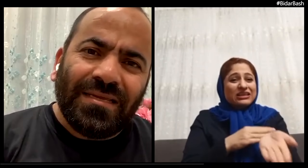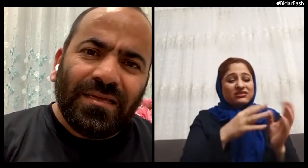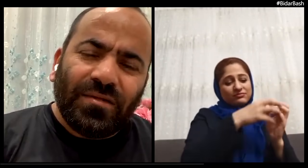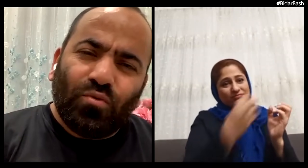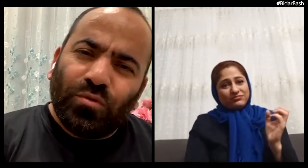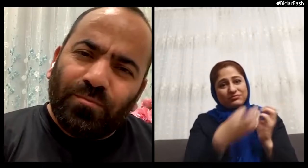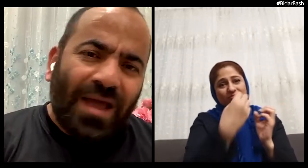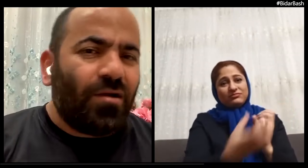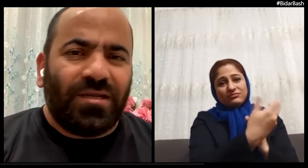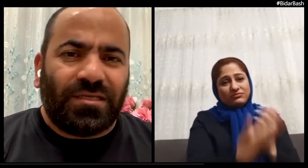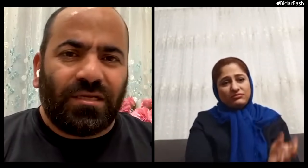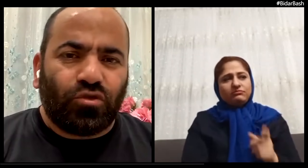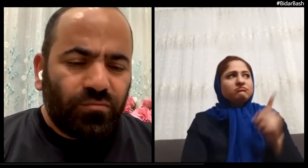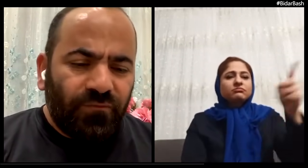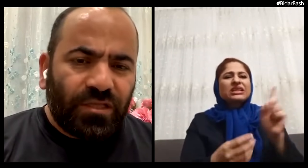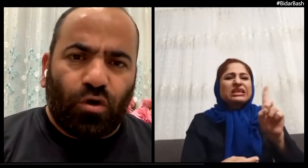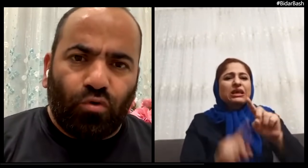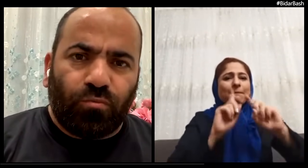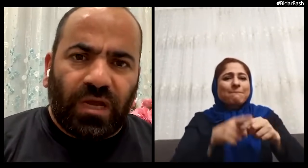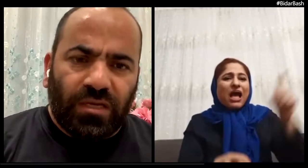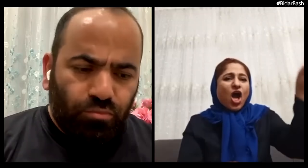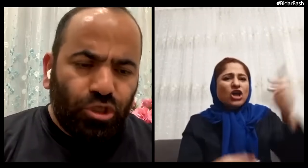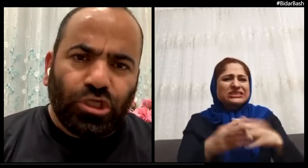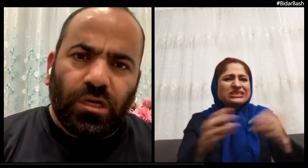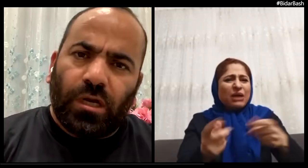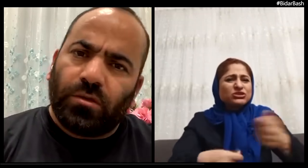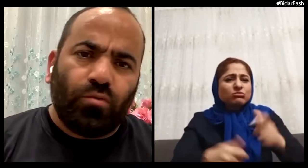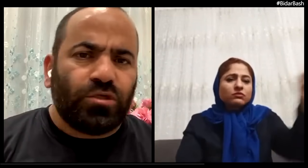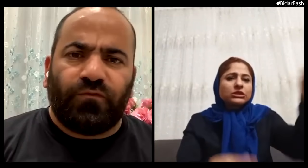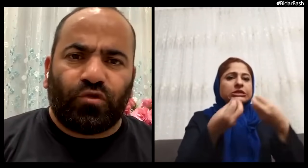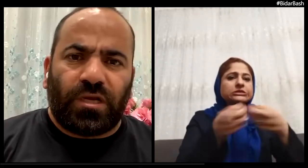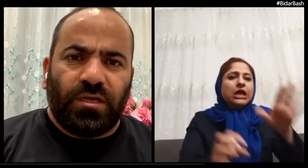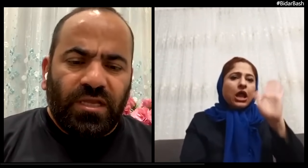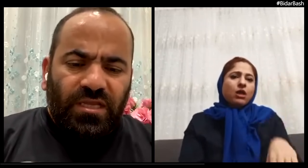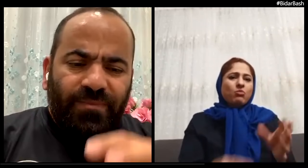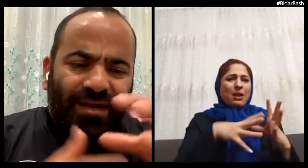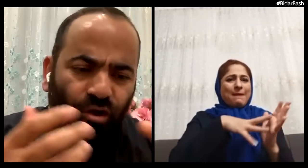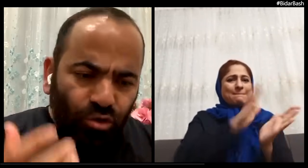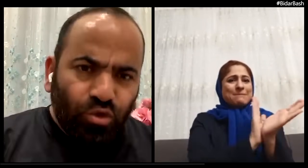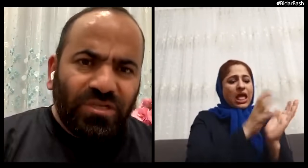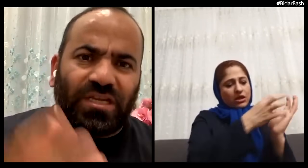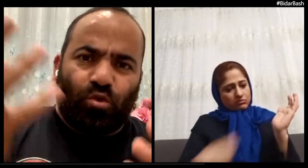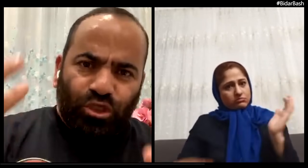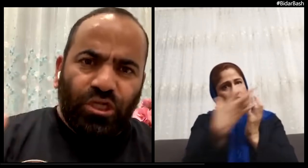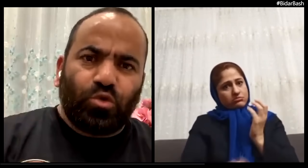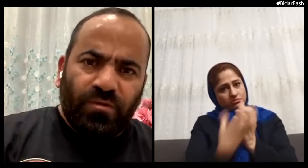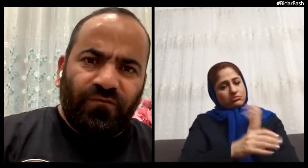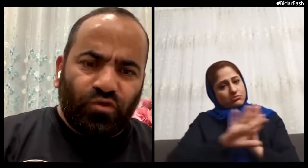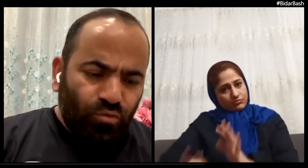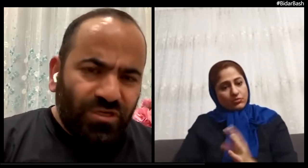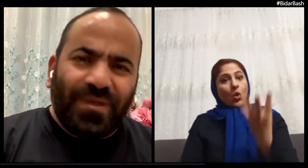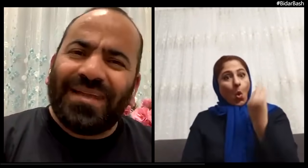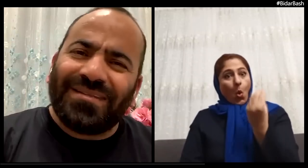ضرر اون بقال دیگه، چون این وقتی کاهو رو میخره میکشن انقدر کاهو بهش میفوشن، این برگه های روشو میکنه خوشگلش